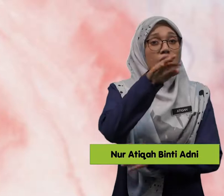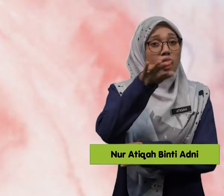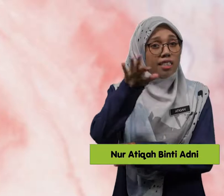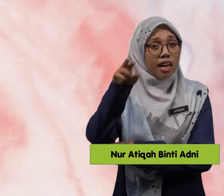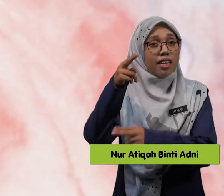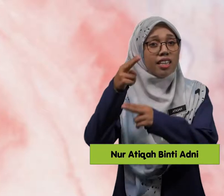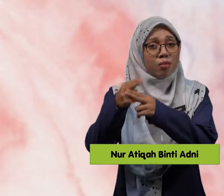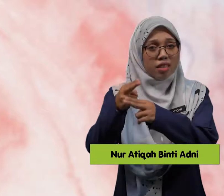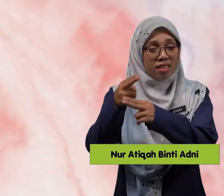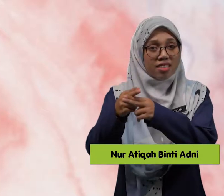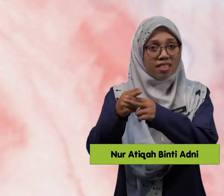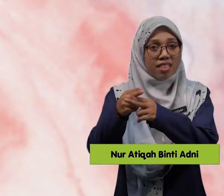ejaan Nama